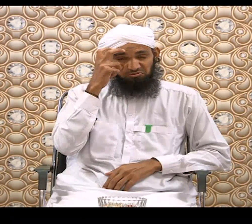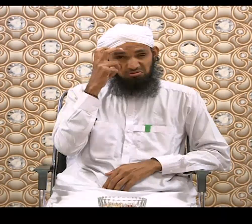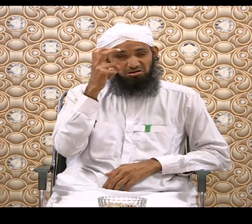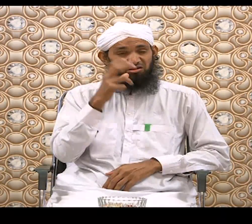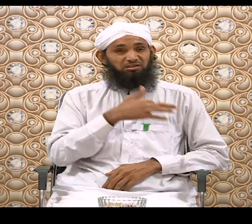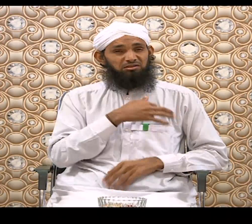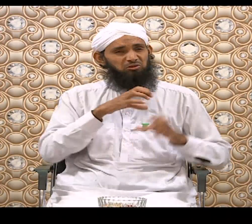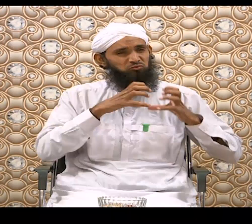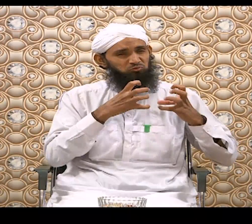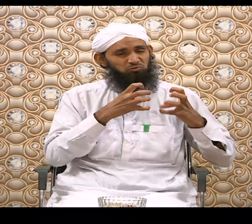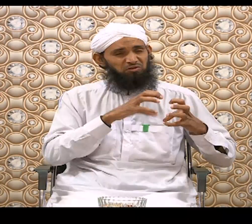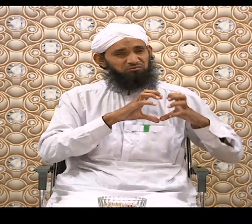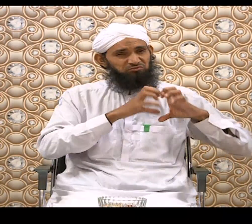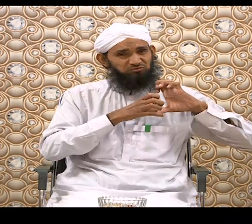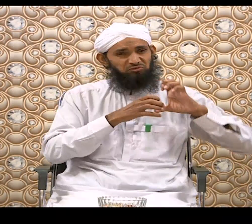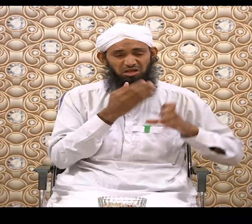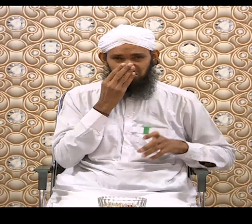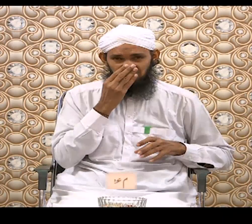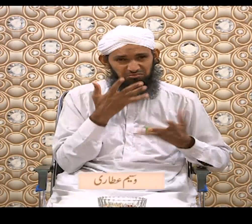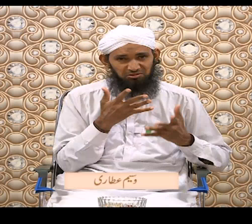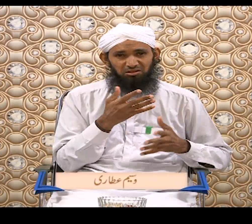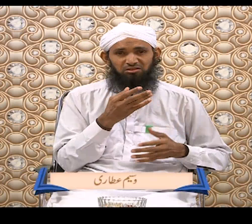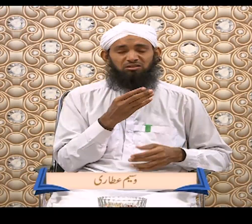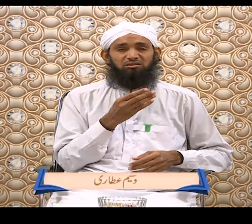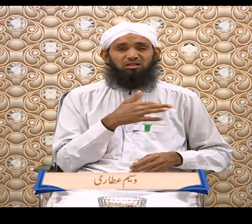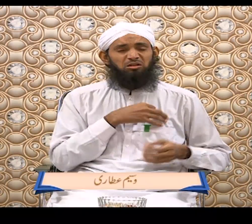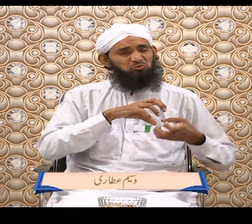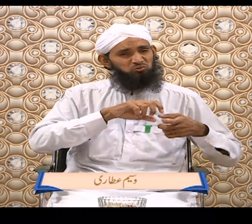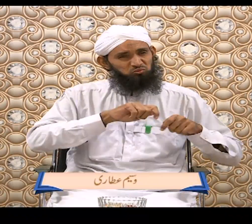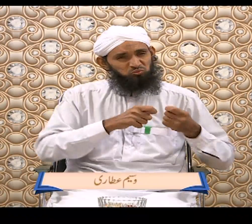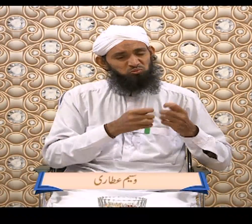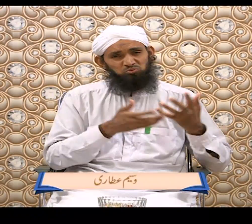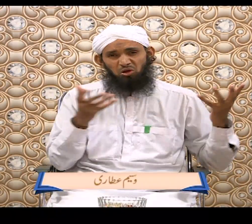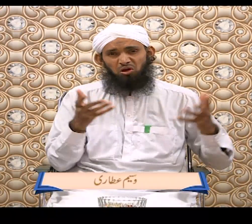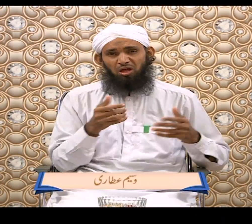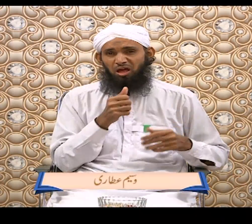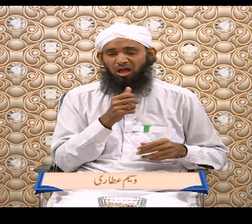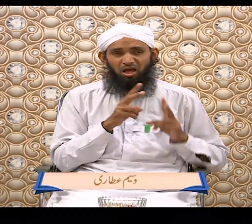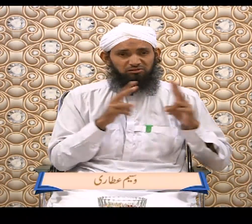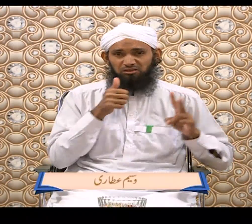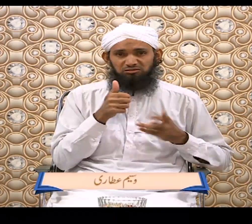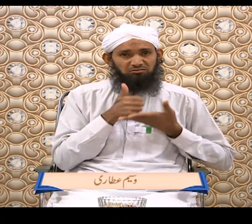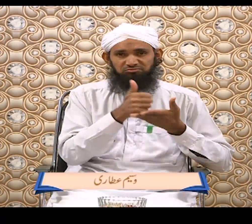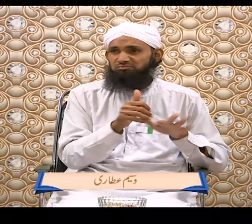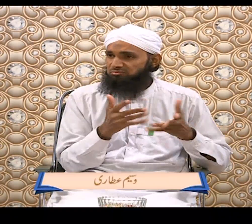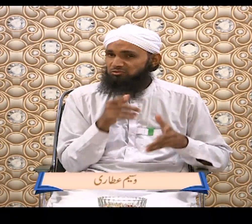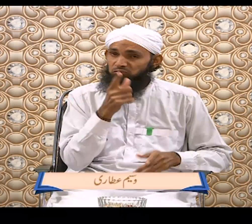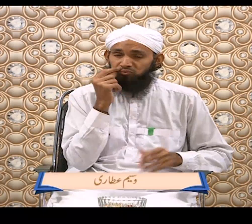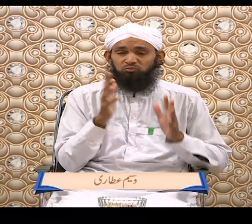عزت نہیں کرتا ان کے ساتھ برے سلوک سے پیش آتا ہے تو وہ شخص سخت گناہگار اور